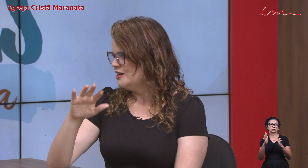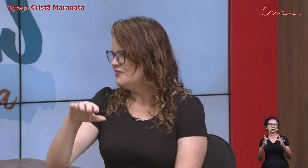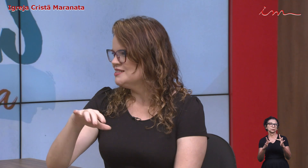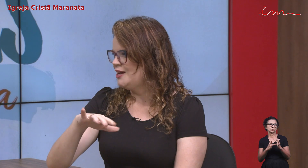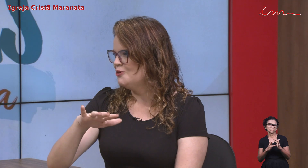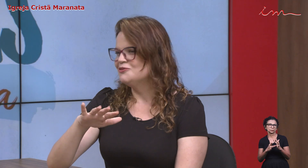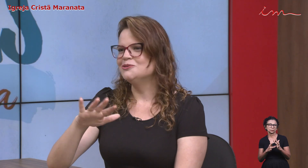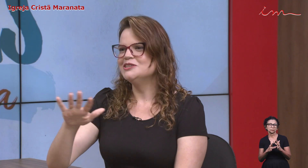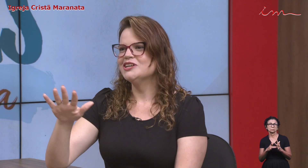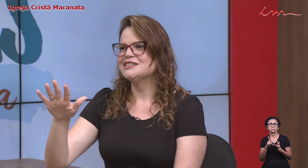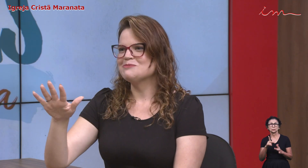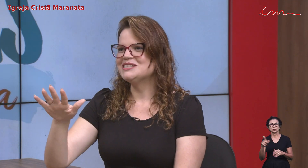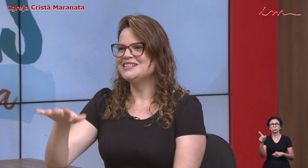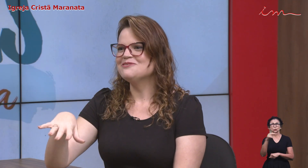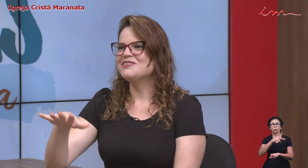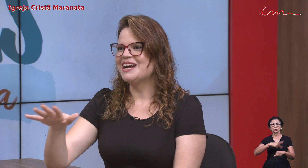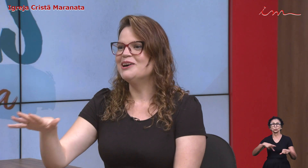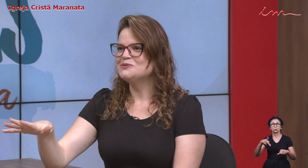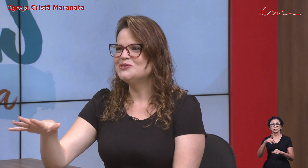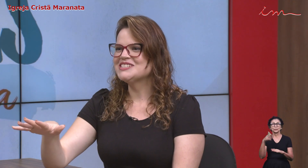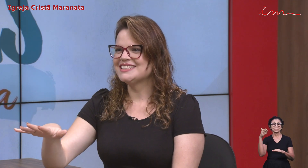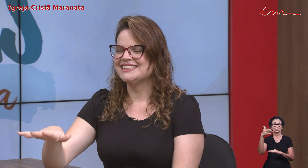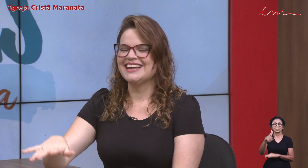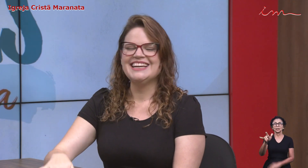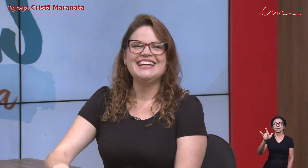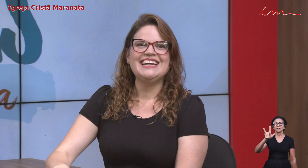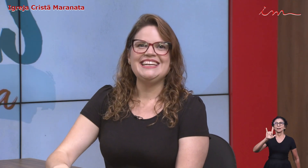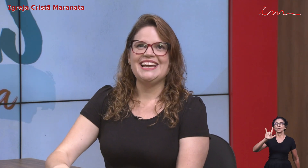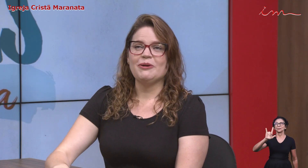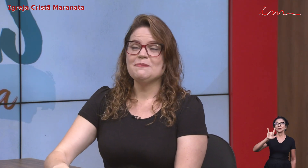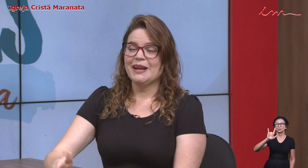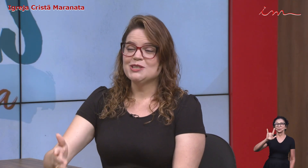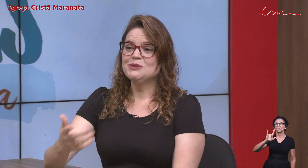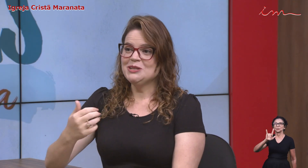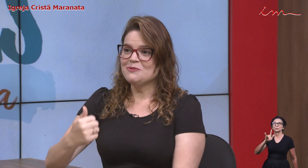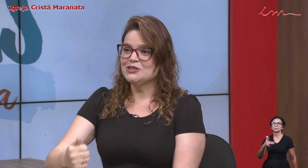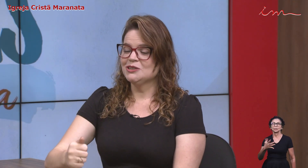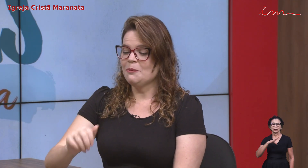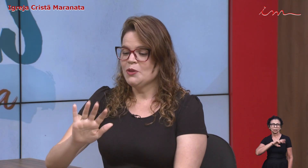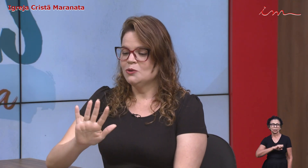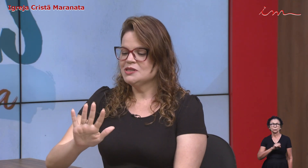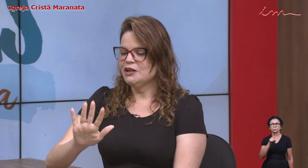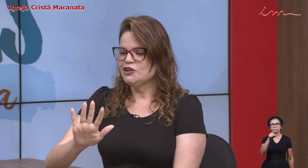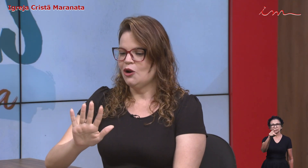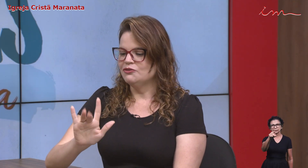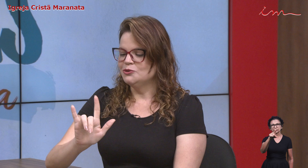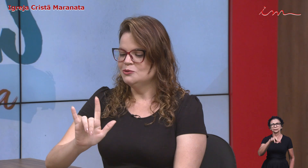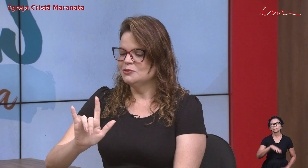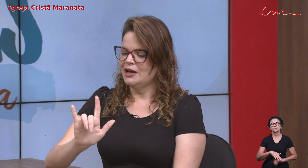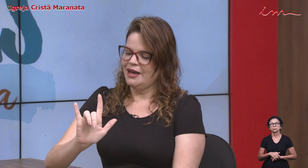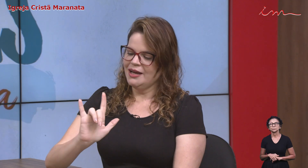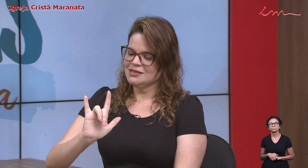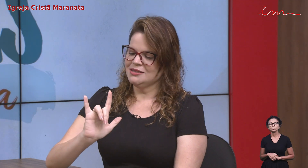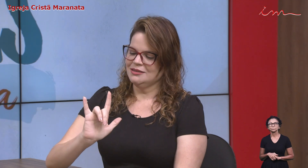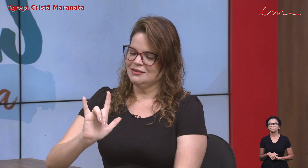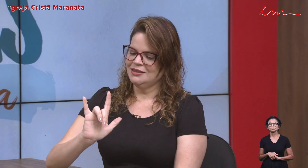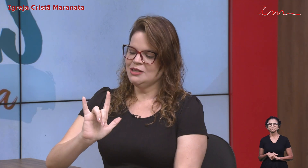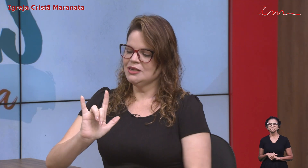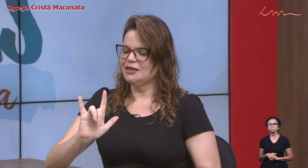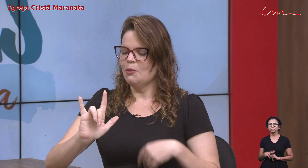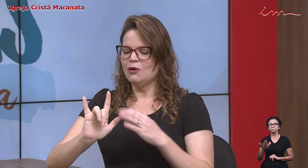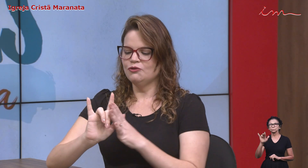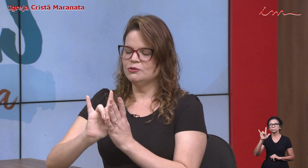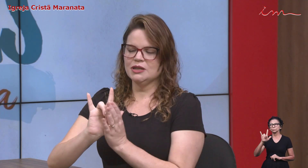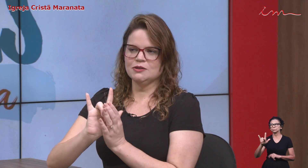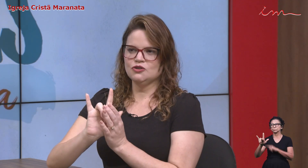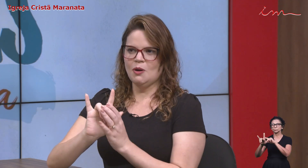países. Você chegar a fazer I love you, ele já sabe o que significa amo você, né? E aí é um empréstimo linguístico. Então, o sinal de I love you é assim. Isso